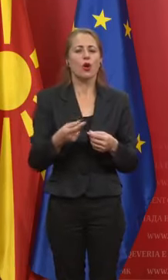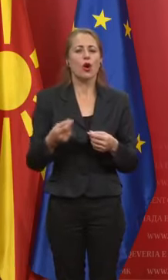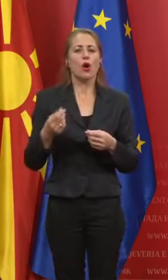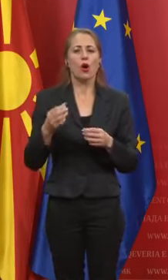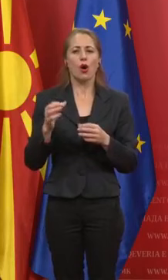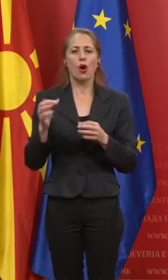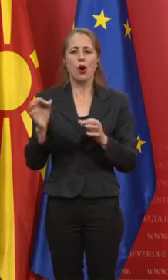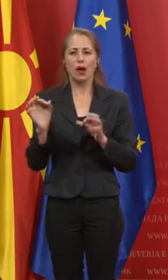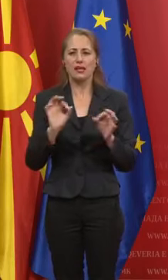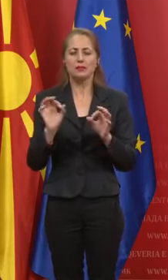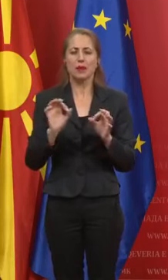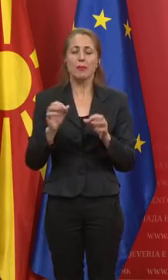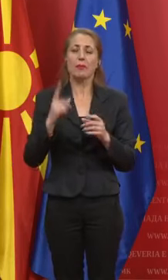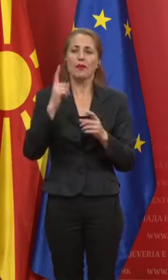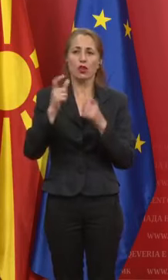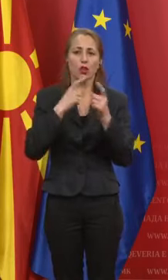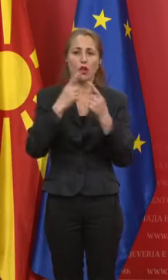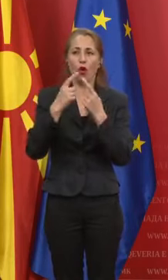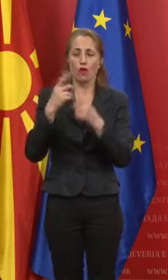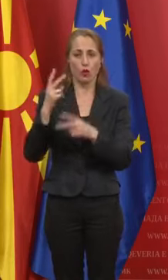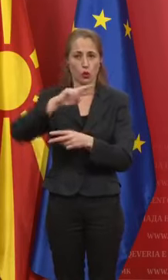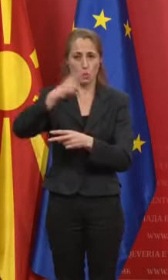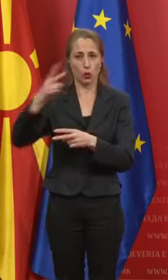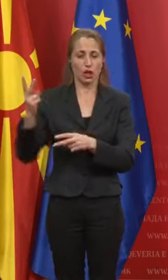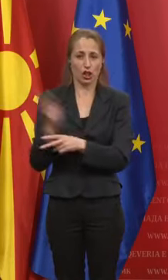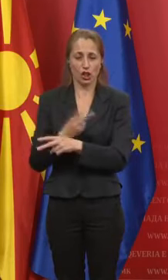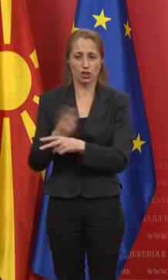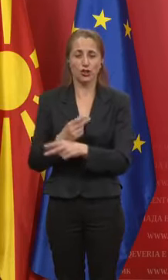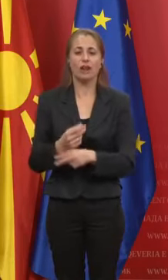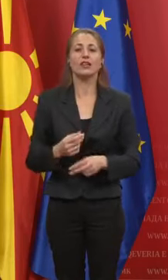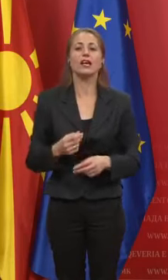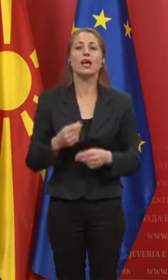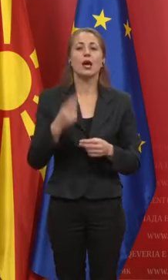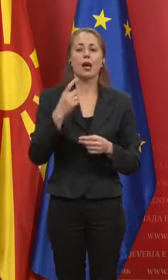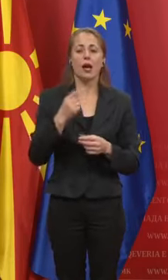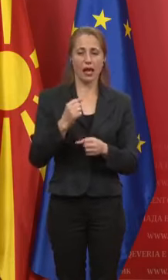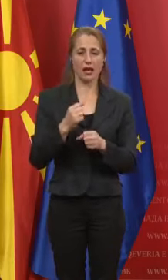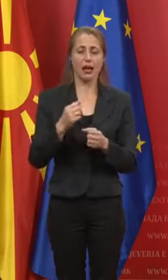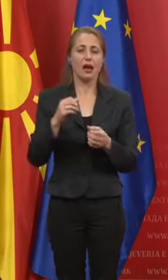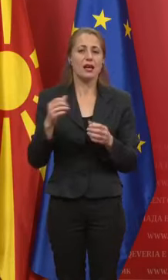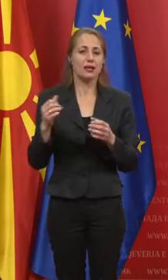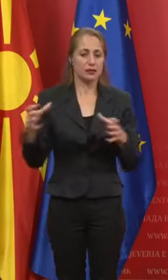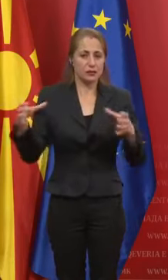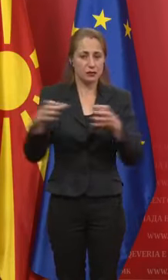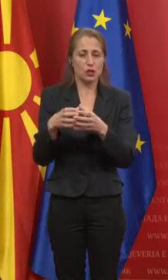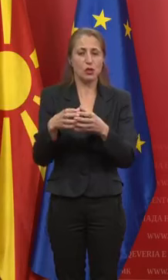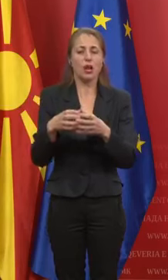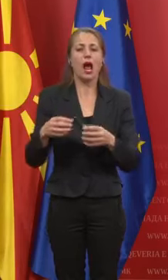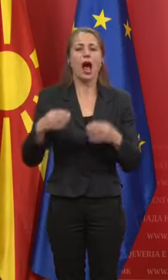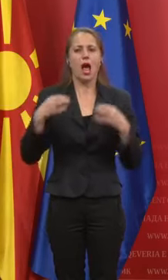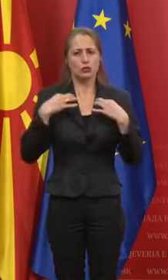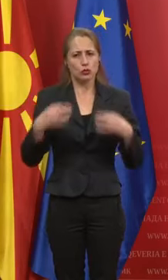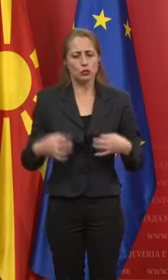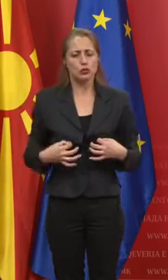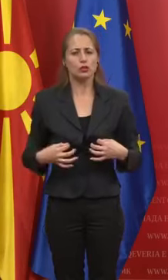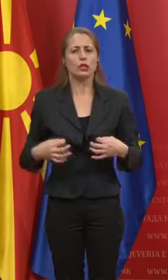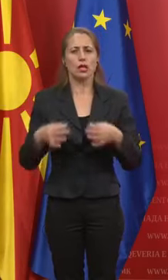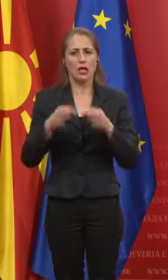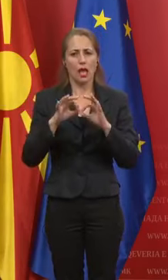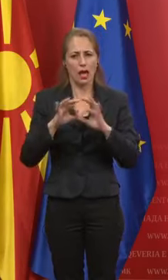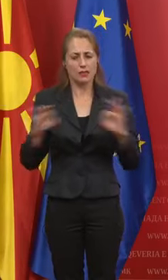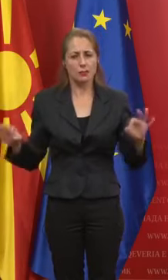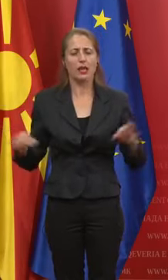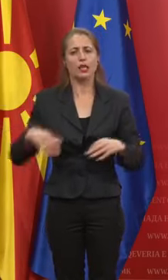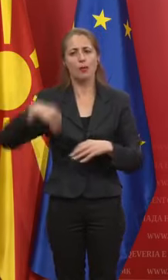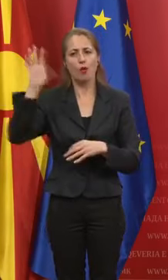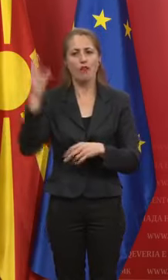останатите земји. Имено станува збор за работна група на стручни луѓе, лекари и епидемиолози од